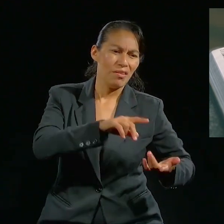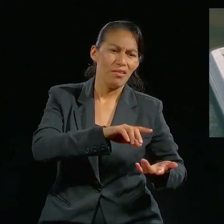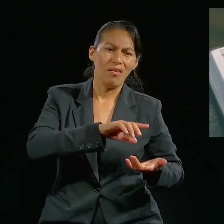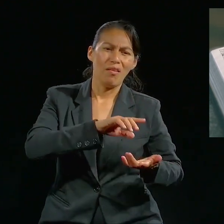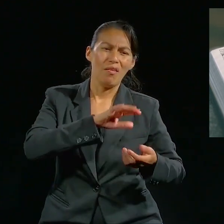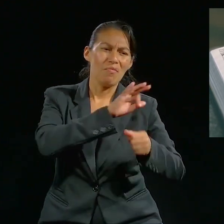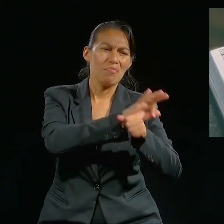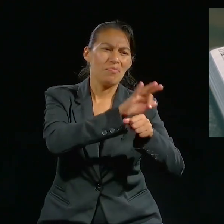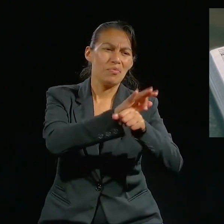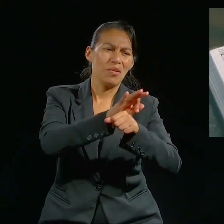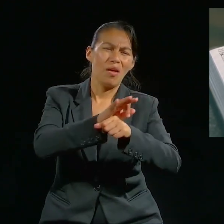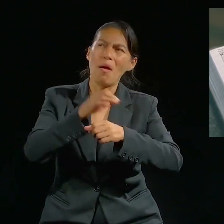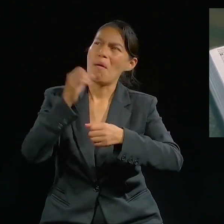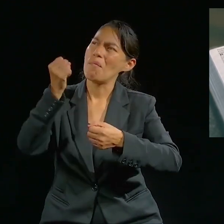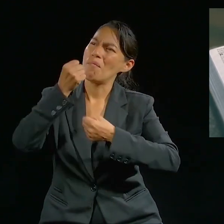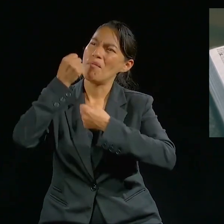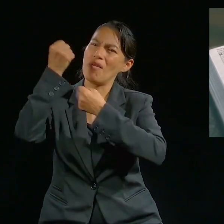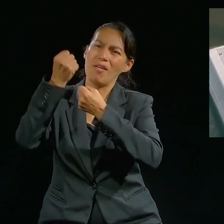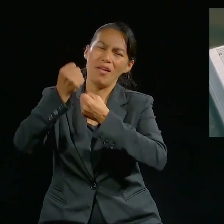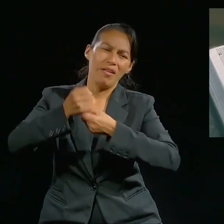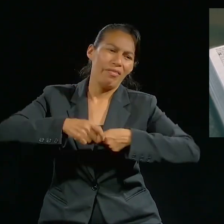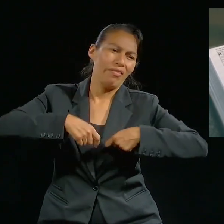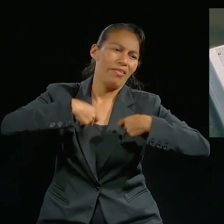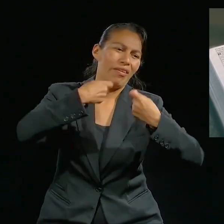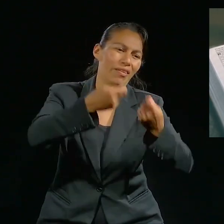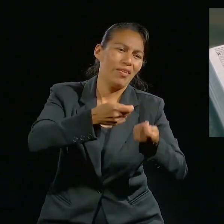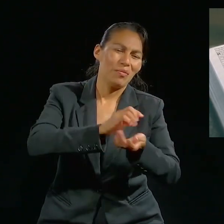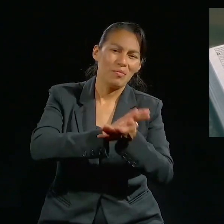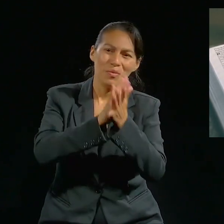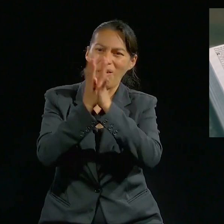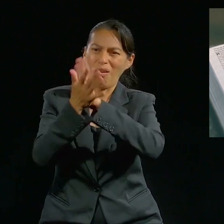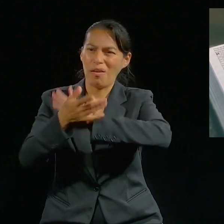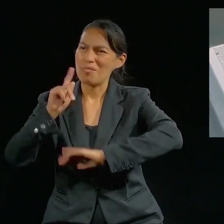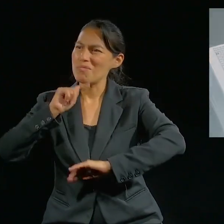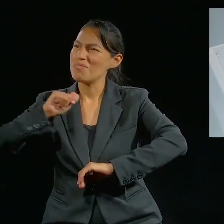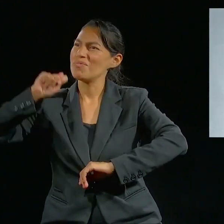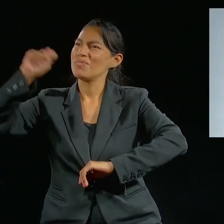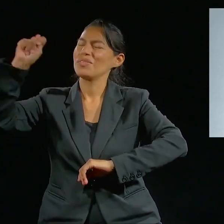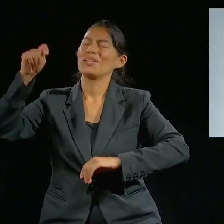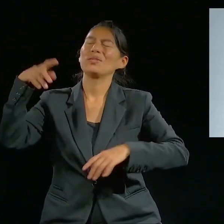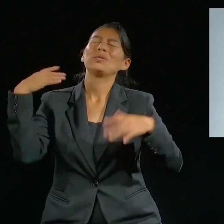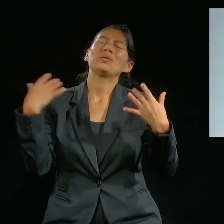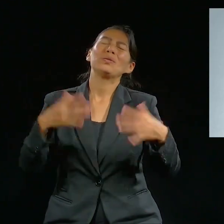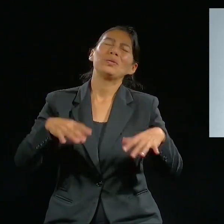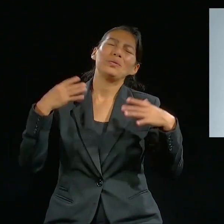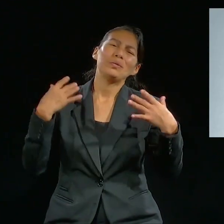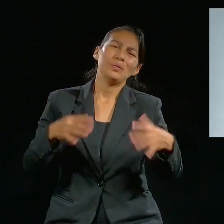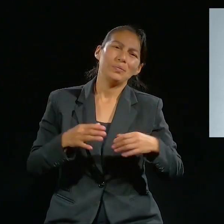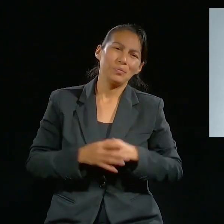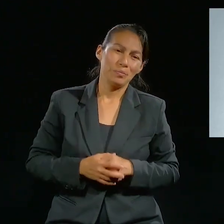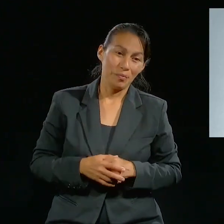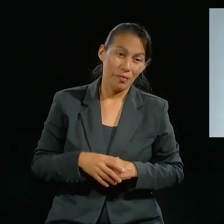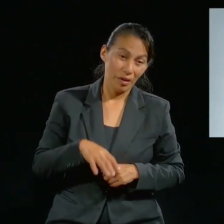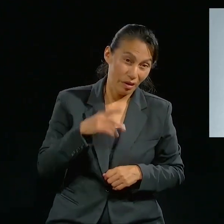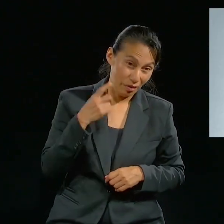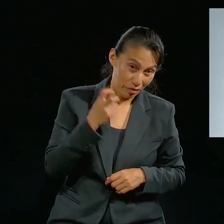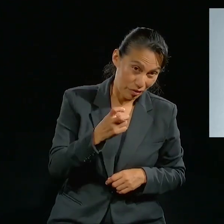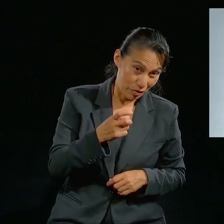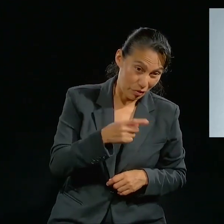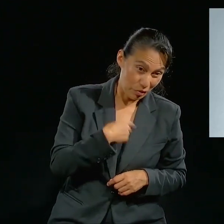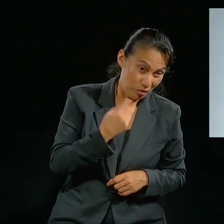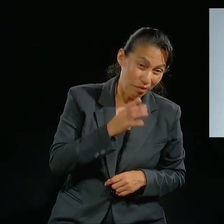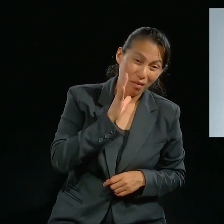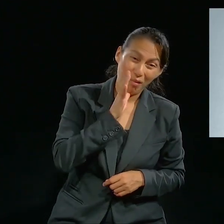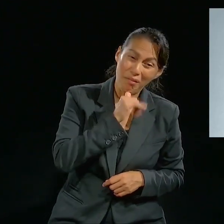sobre mí el poder de Cristo amén tú vas a ver que cuando nosotros ya no podemos